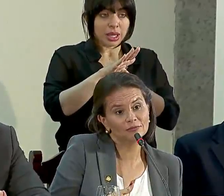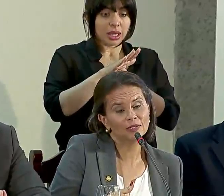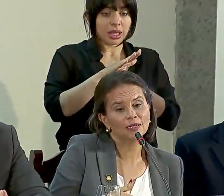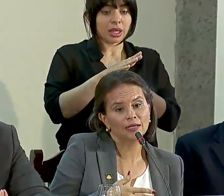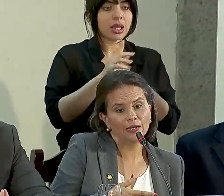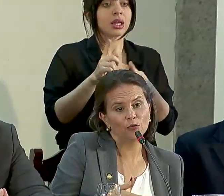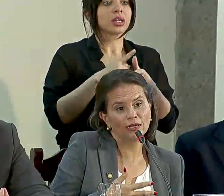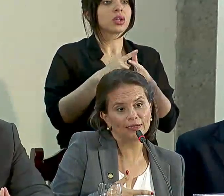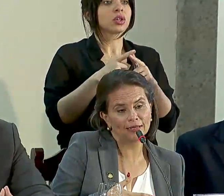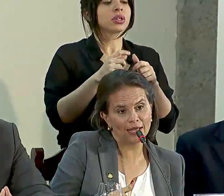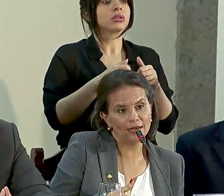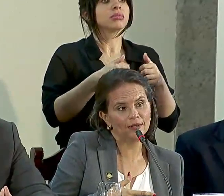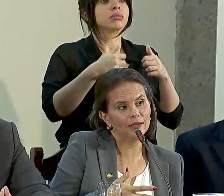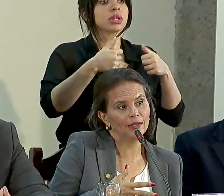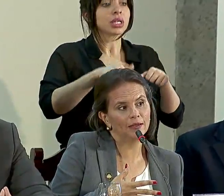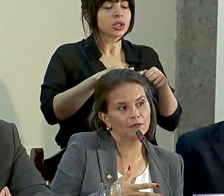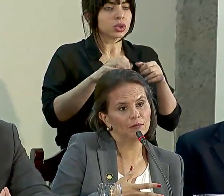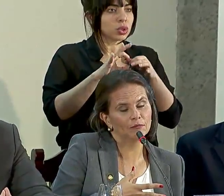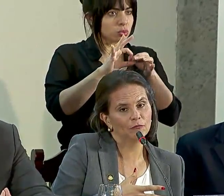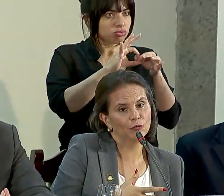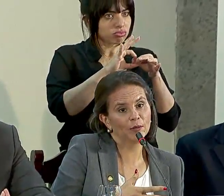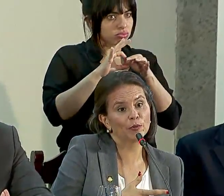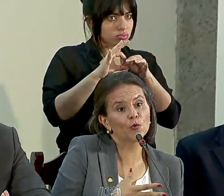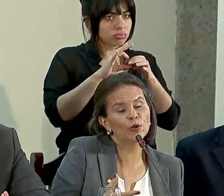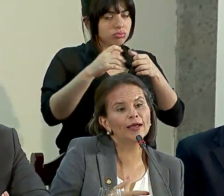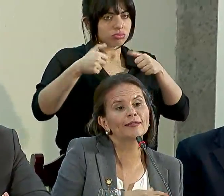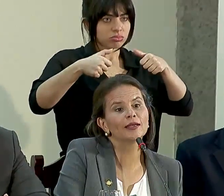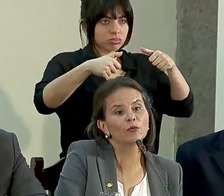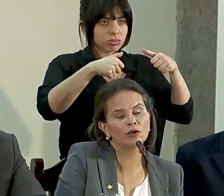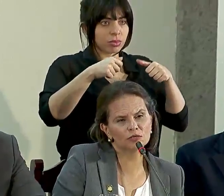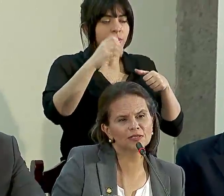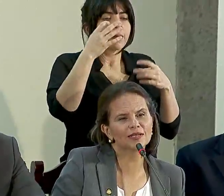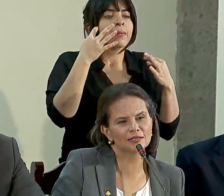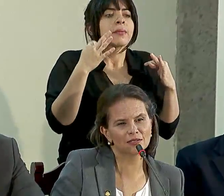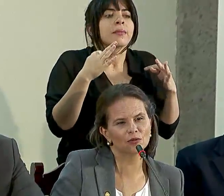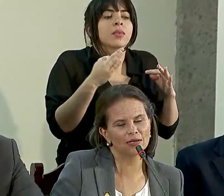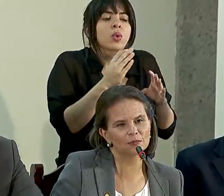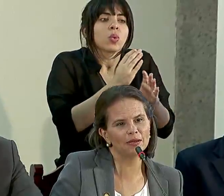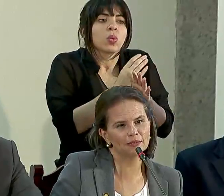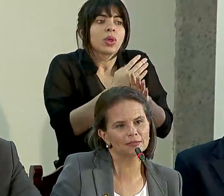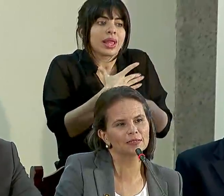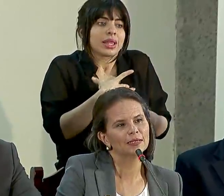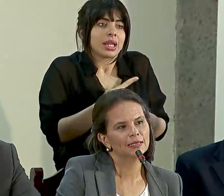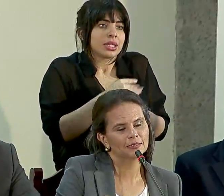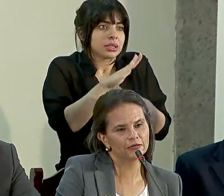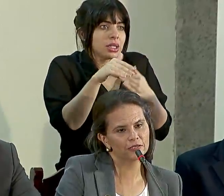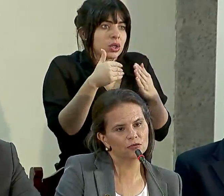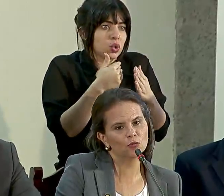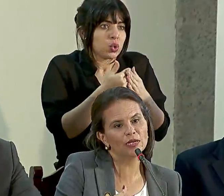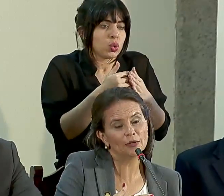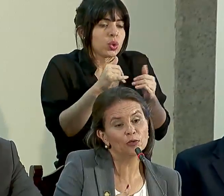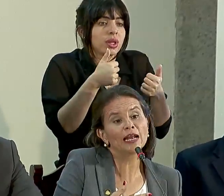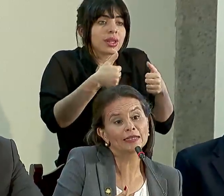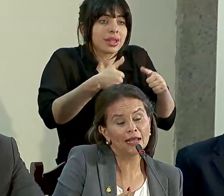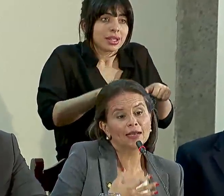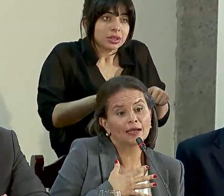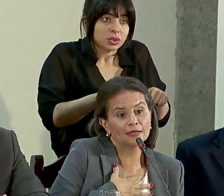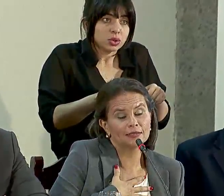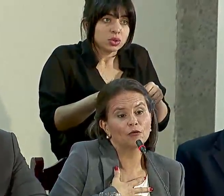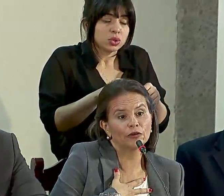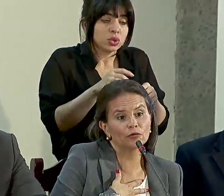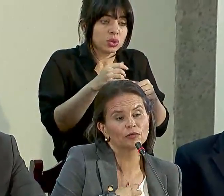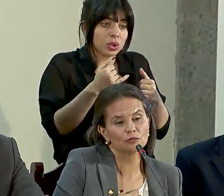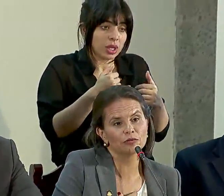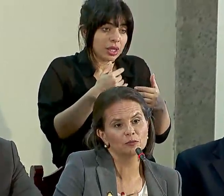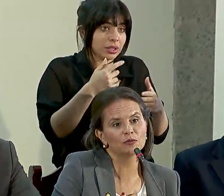rescisión unilateral en procura de cuidar los intereses de todas las partes. Esa rescisión unilateral en la